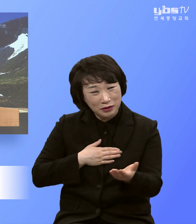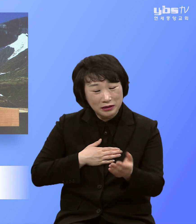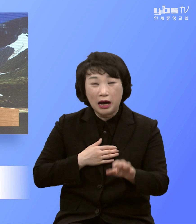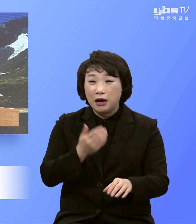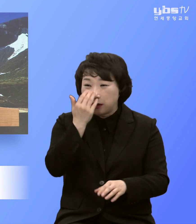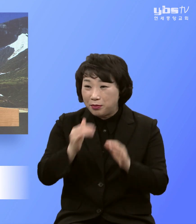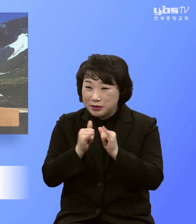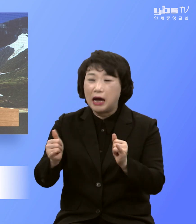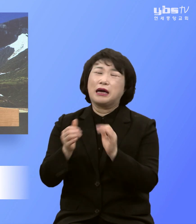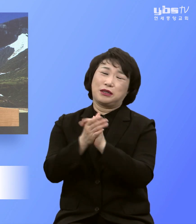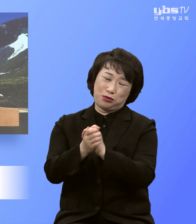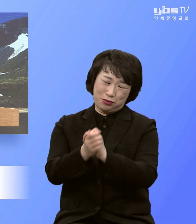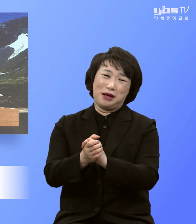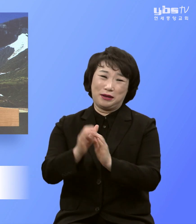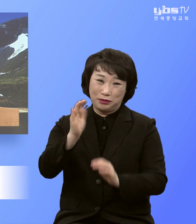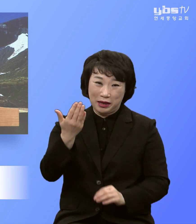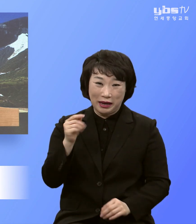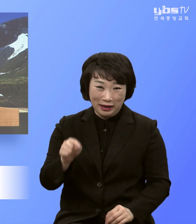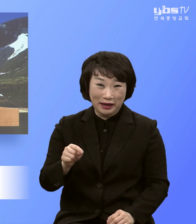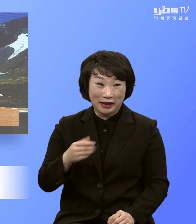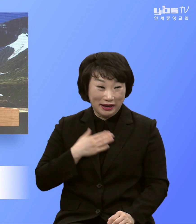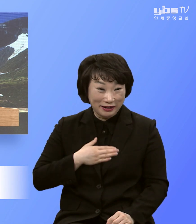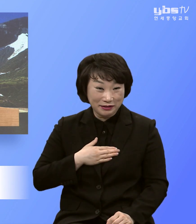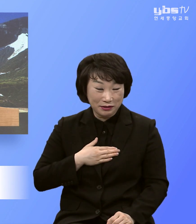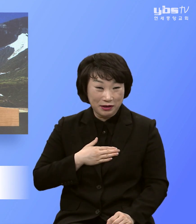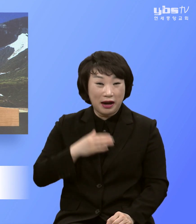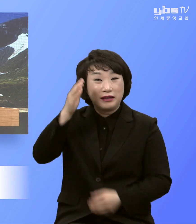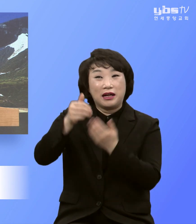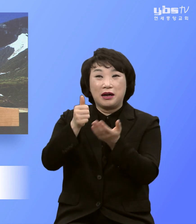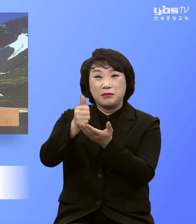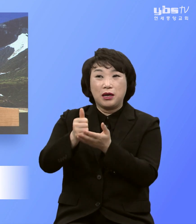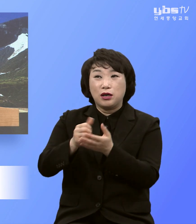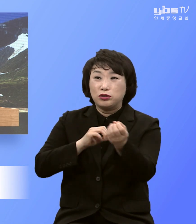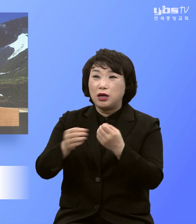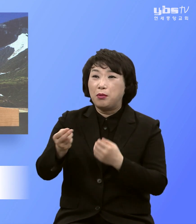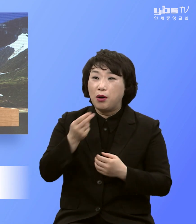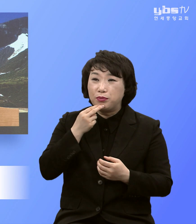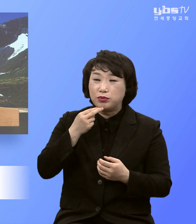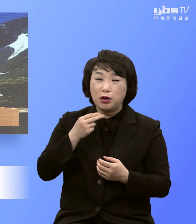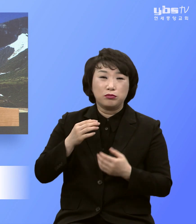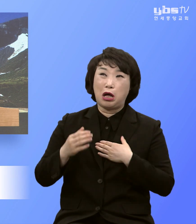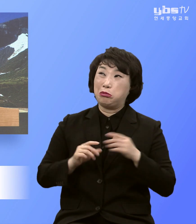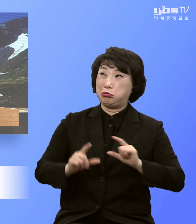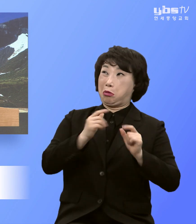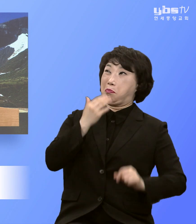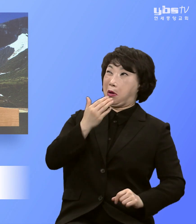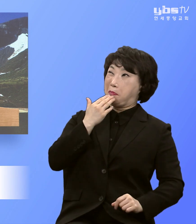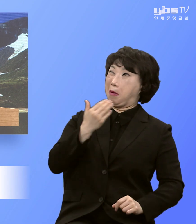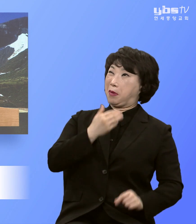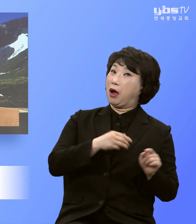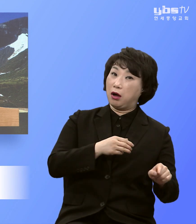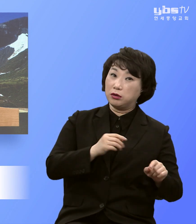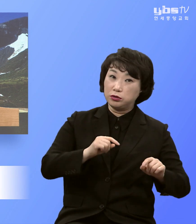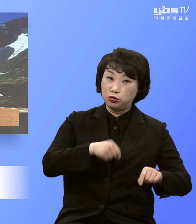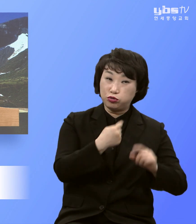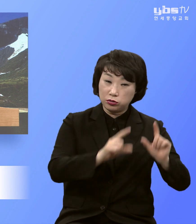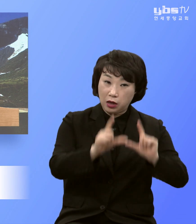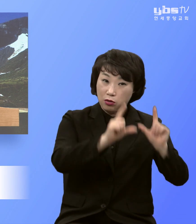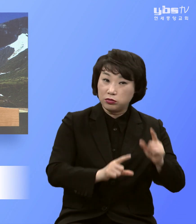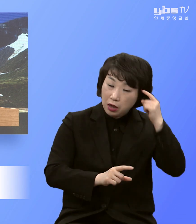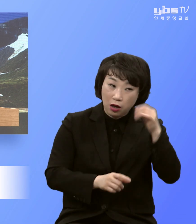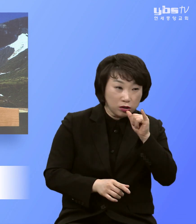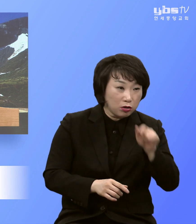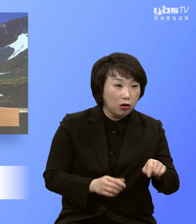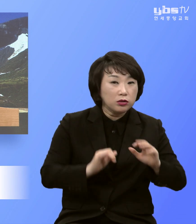겸손한 자는 기도한다 이 말이에요. 하나님이 안 줘서 나는 살 수 있습니다. 스스로 살려는 사람은